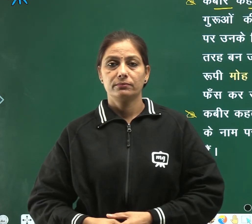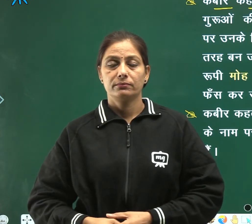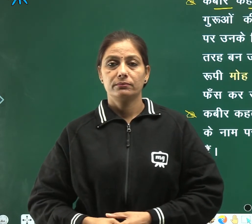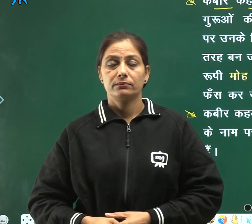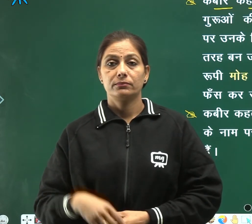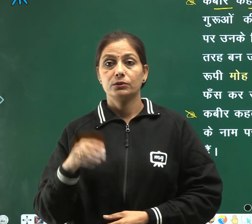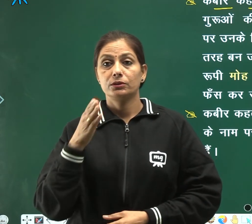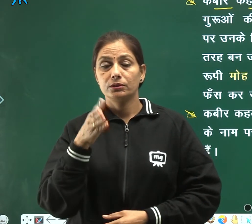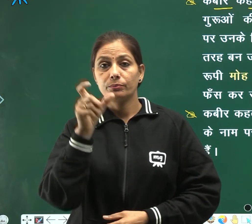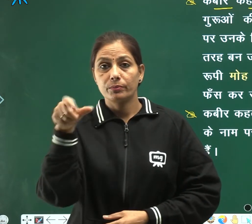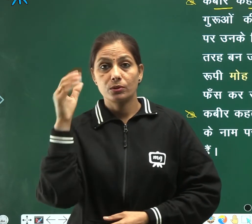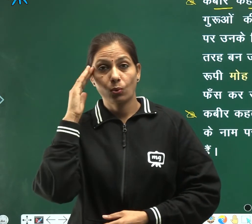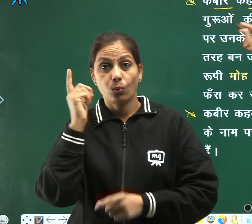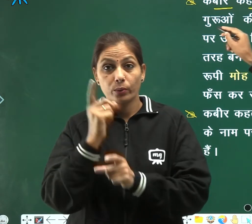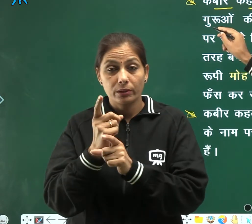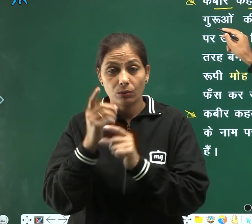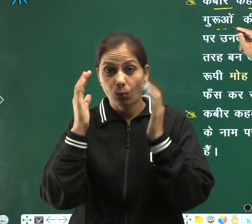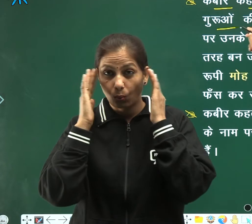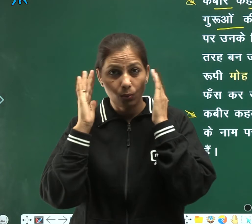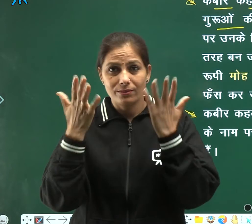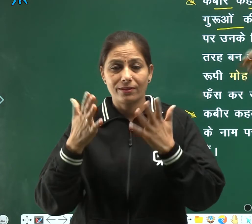अज्ञानी गुरुओं की